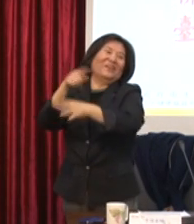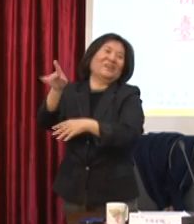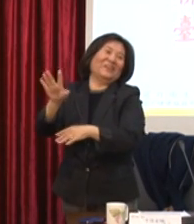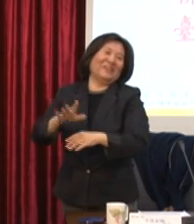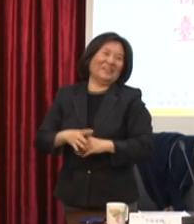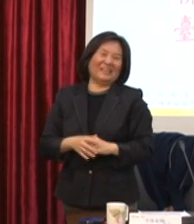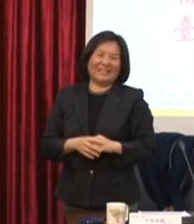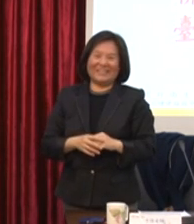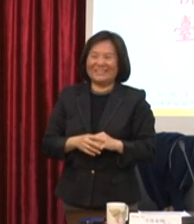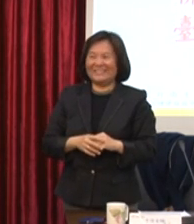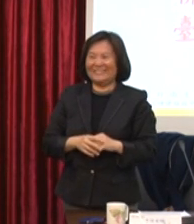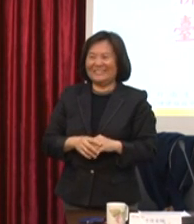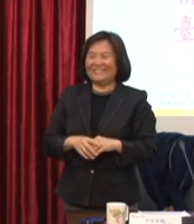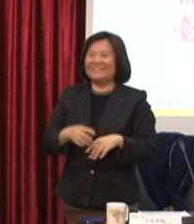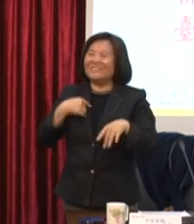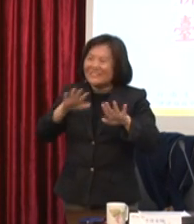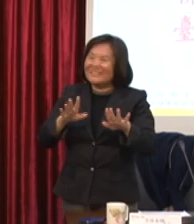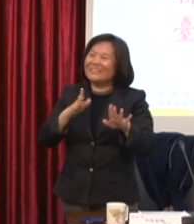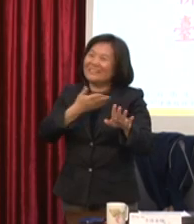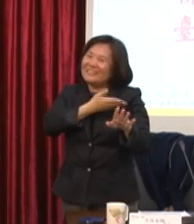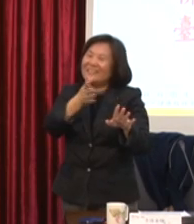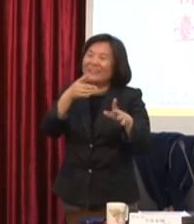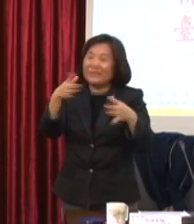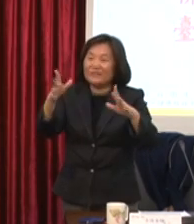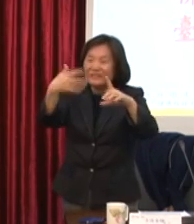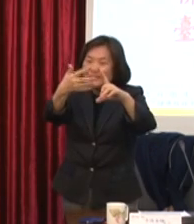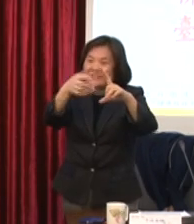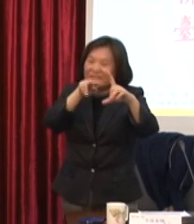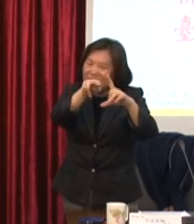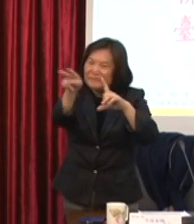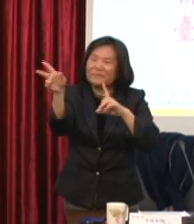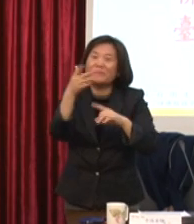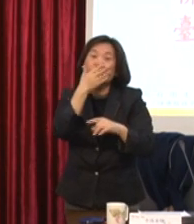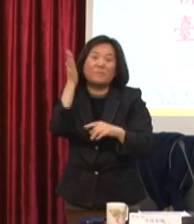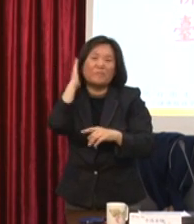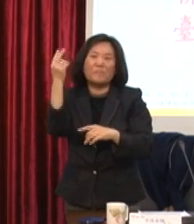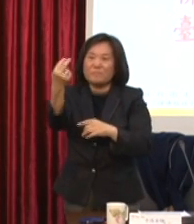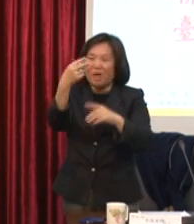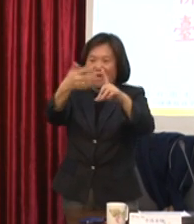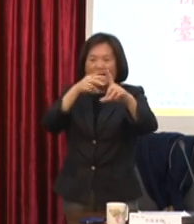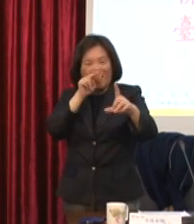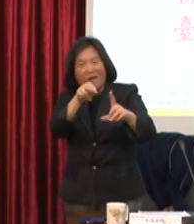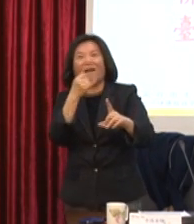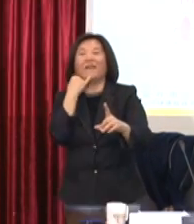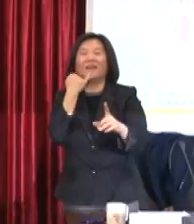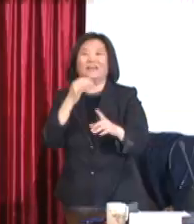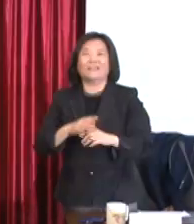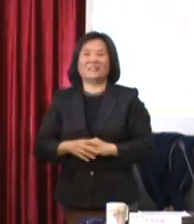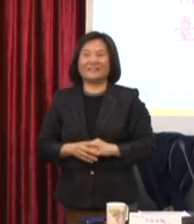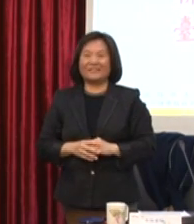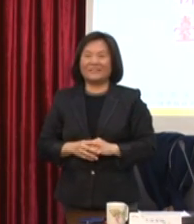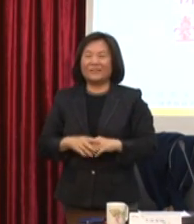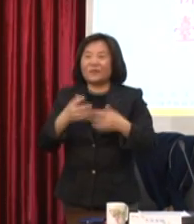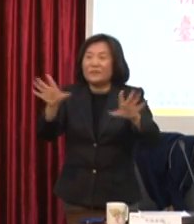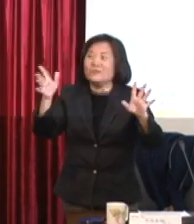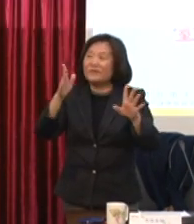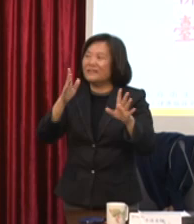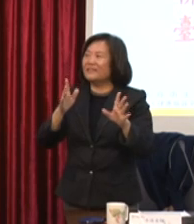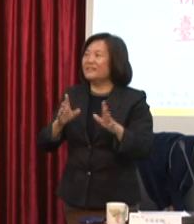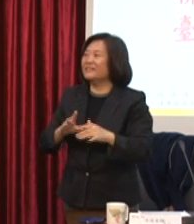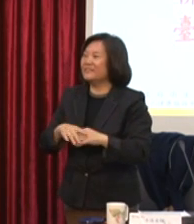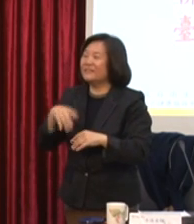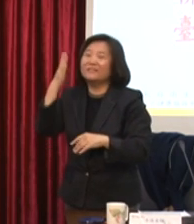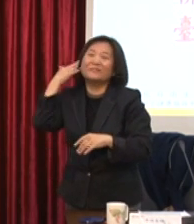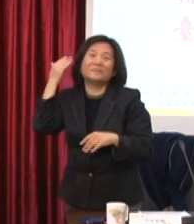就是意思就是说，我们还是要给一些，这就是对弱势的一个帮忙啊。对的，那些我都